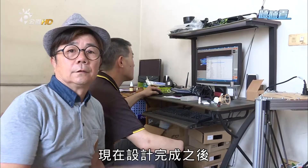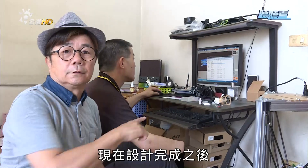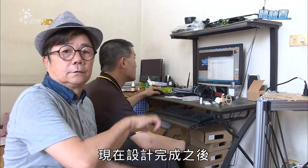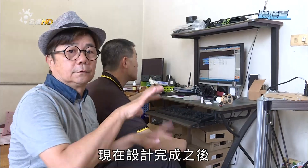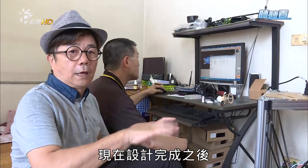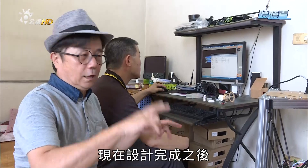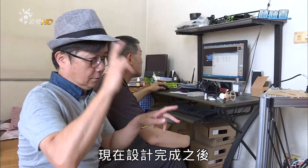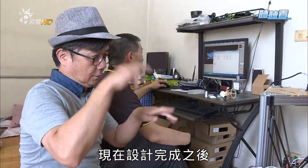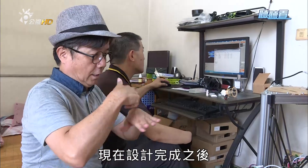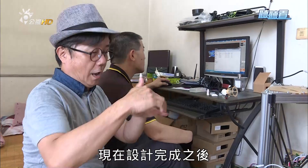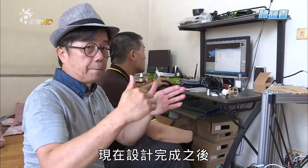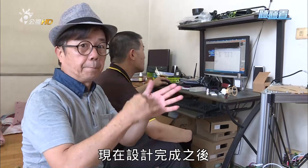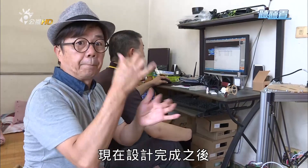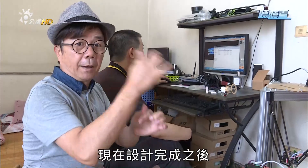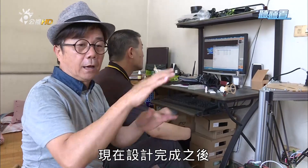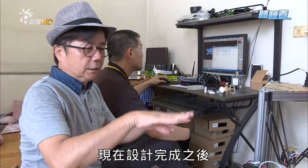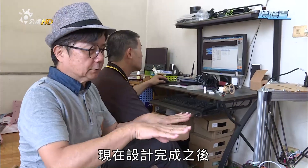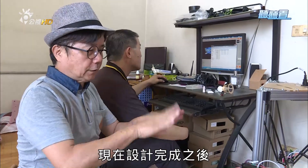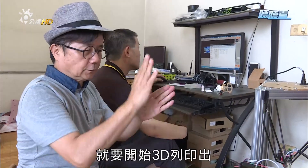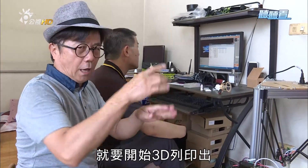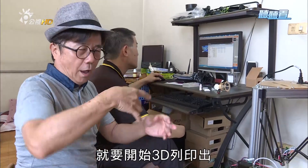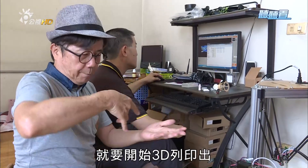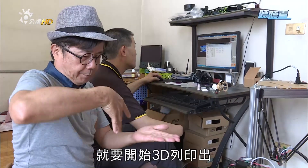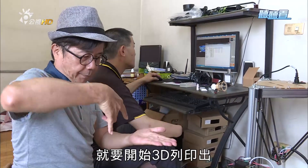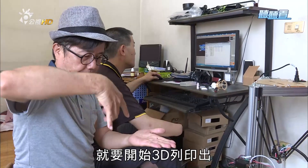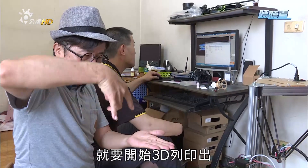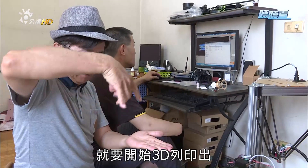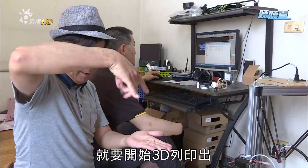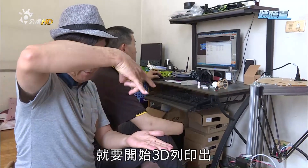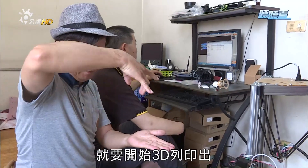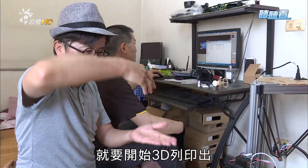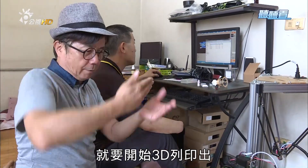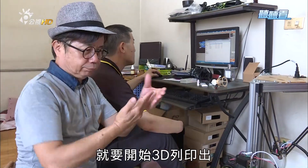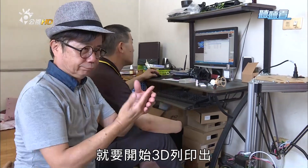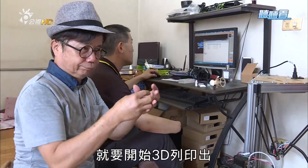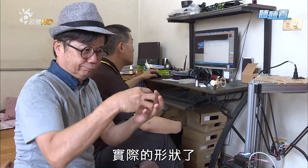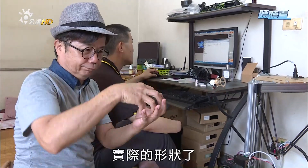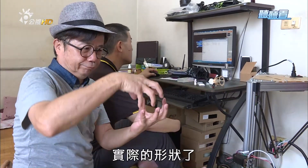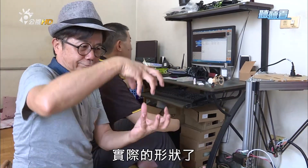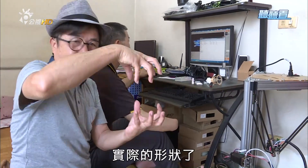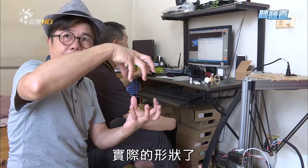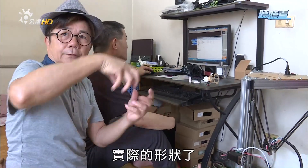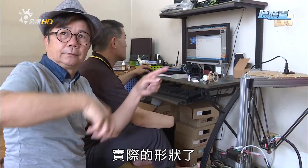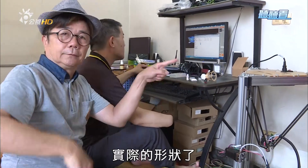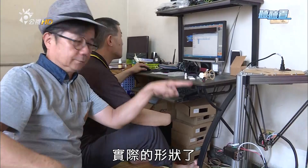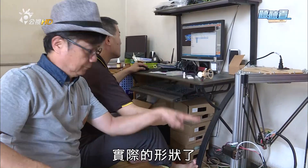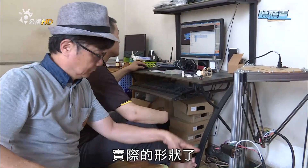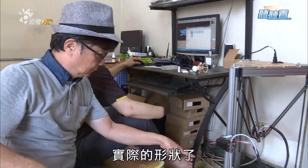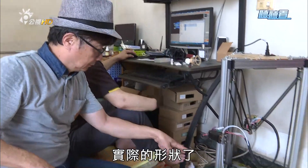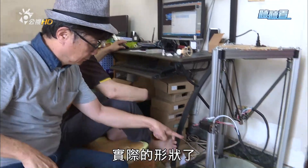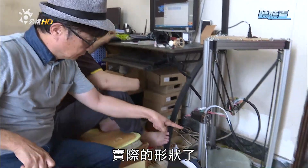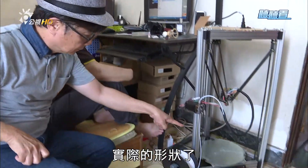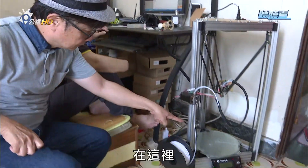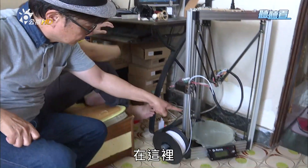现在设计完成之后呢，就要开始 3D 列印出实际的形状了。那在这里